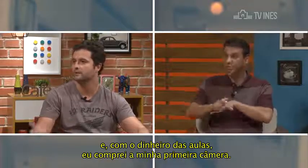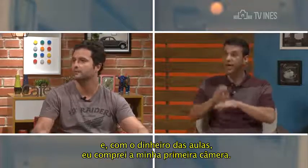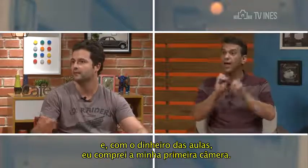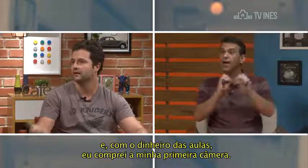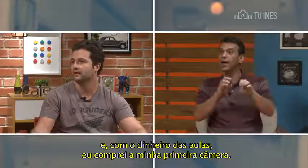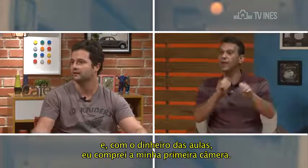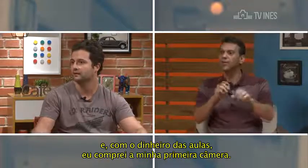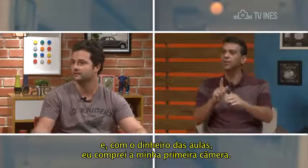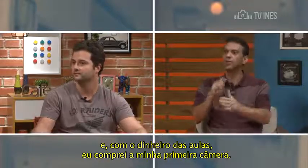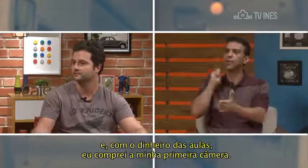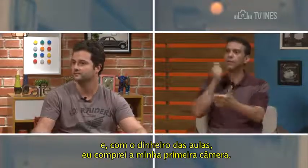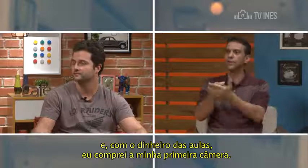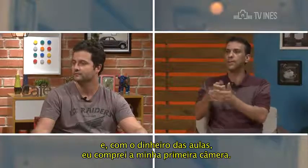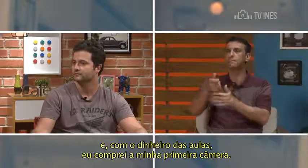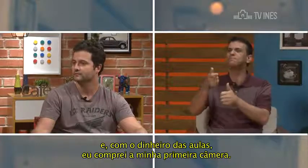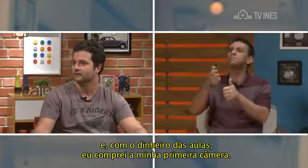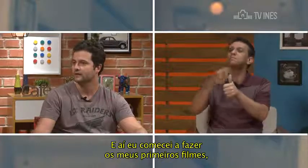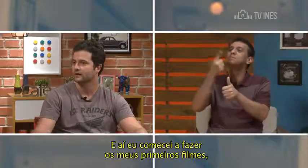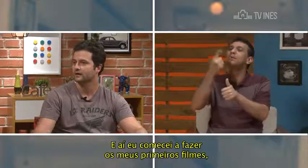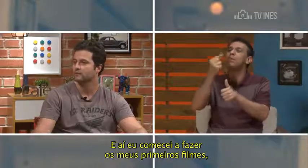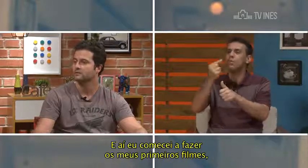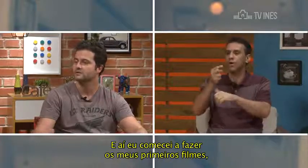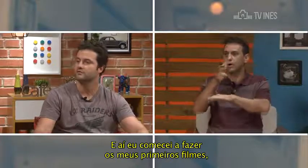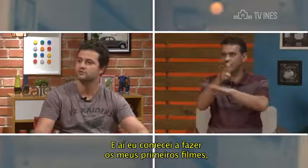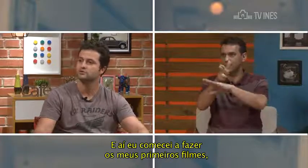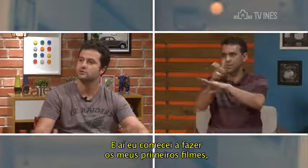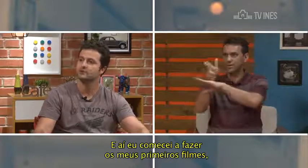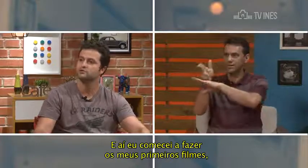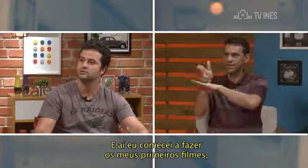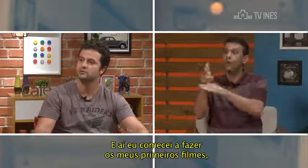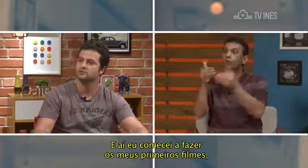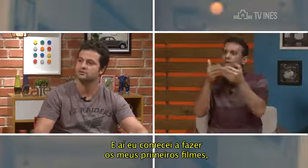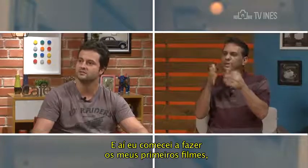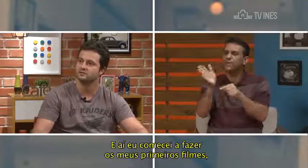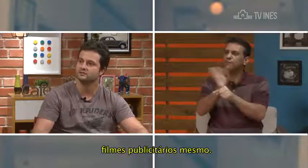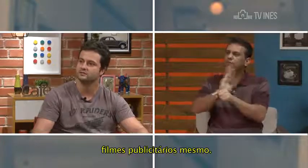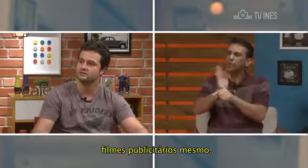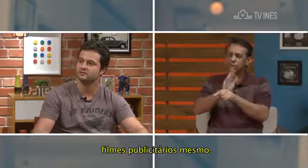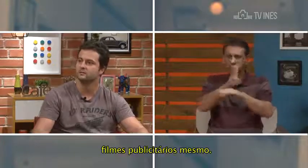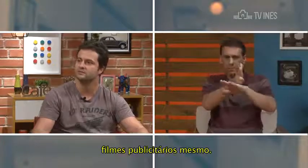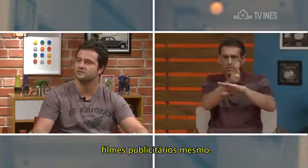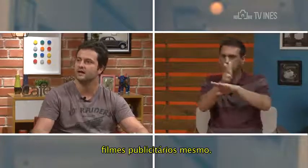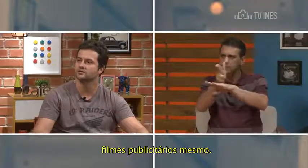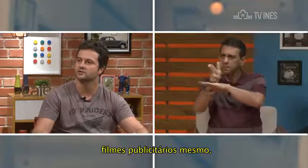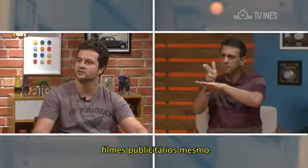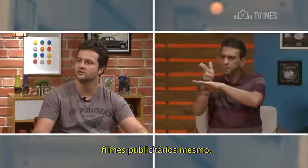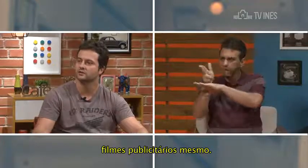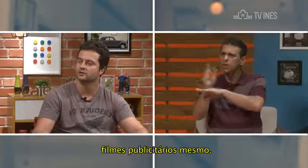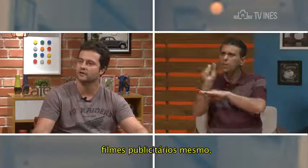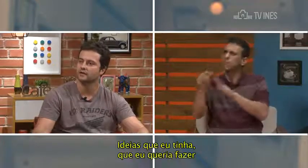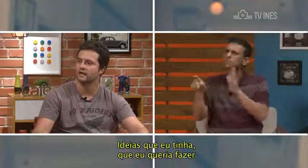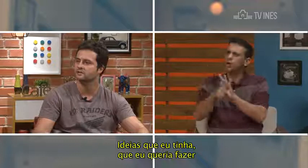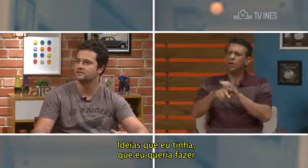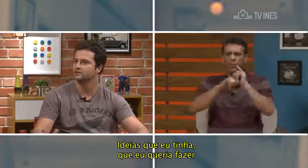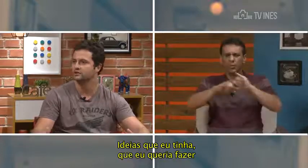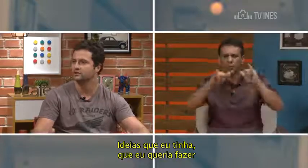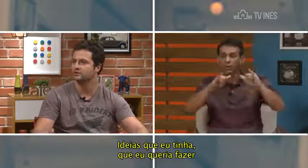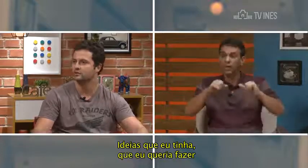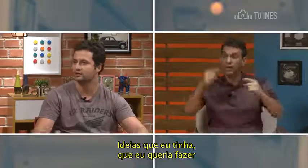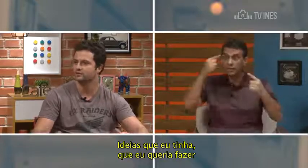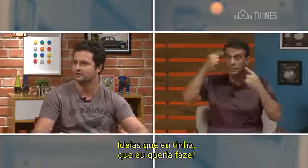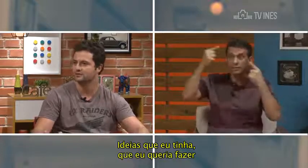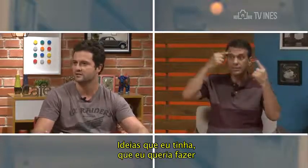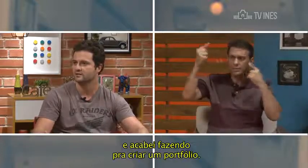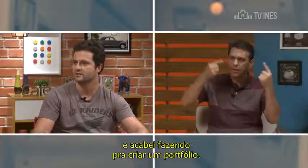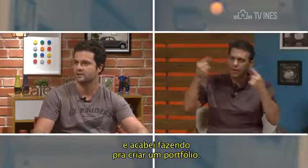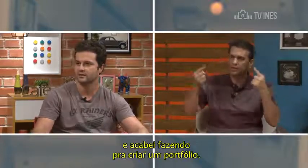aulas eu comprei minha primeira câmera. E aí eu comecei a fazer meus primeiros filmes. filmes publicitários mesmo. Ideias que eu tinha,